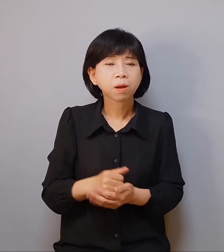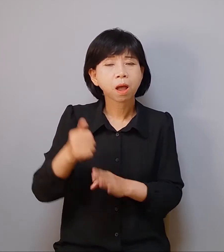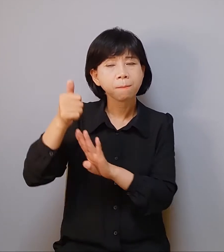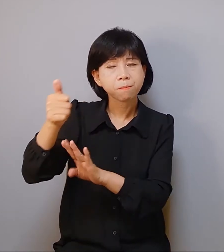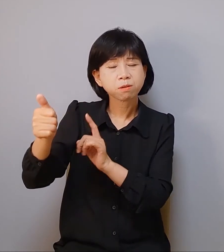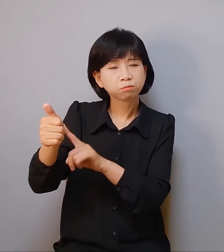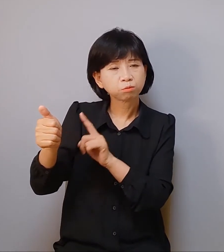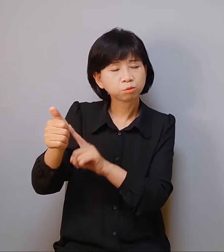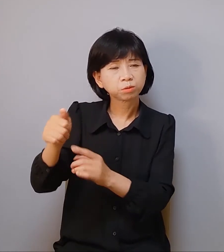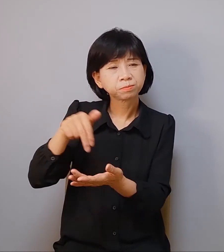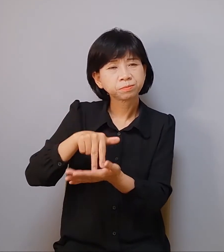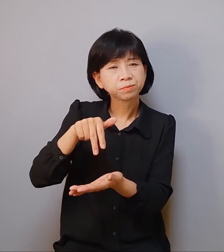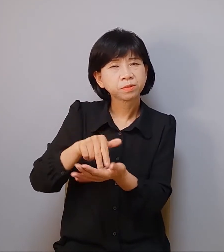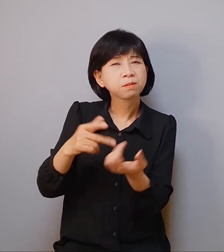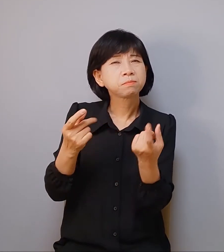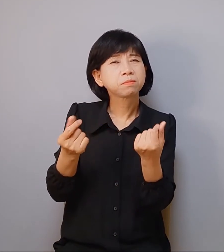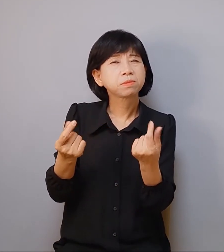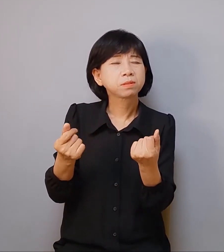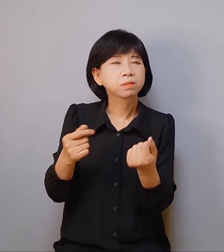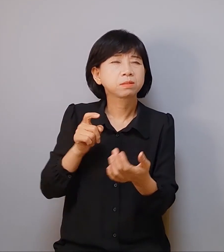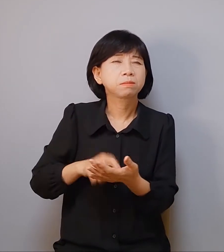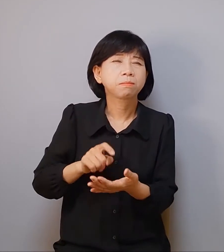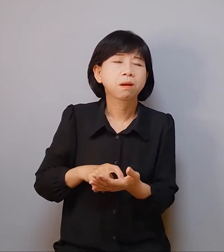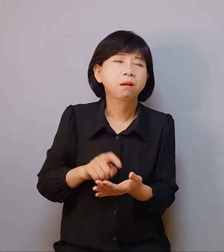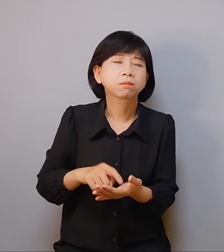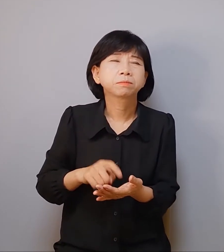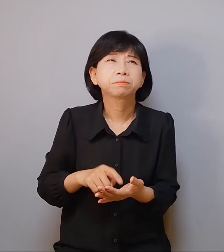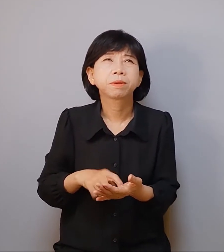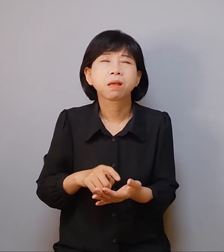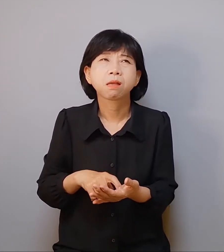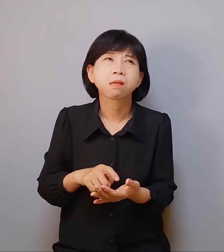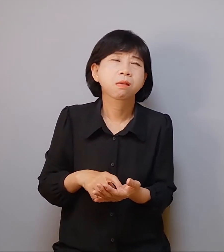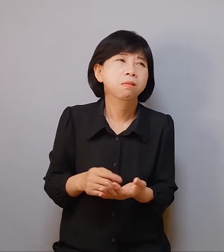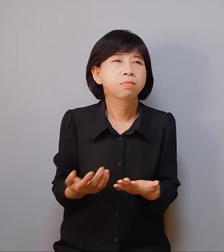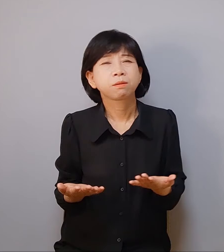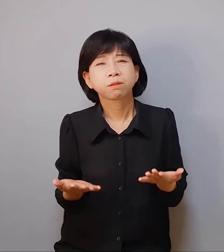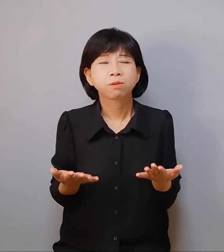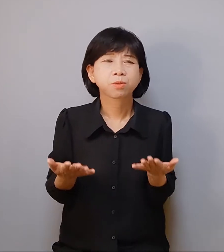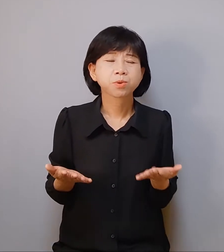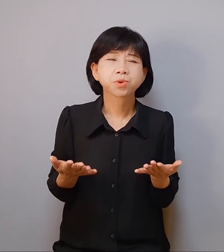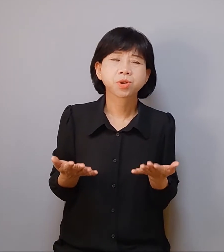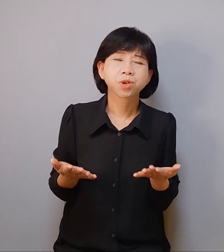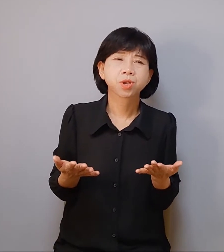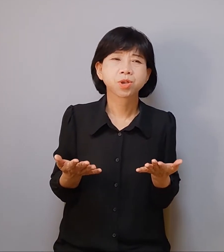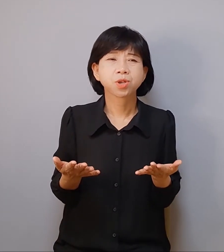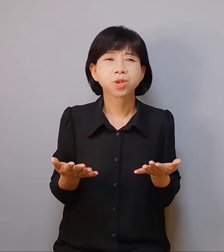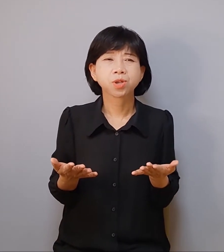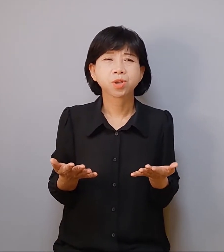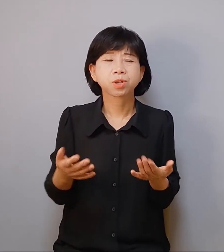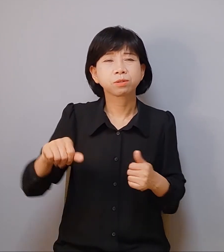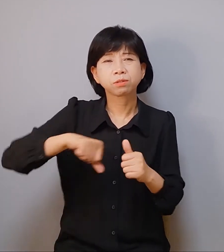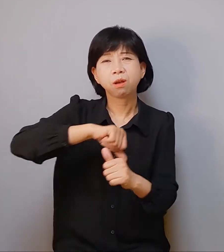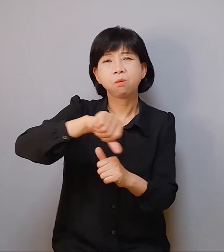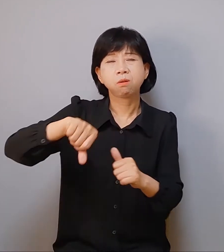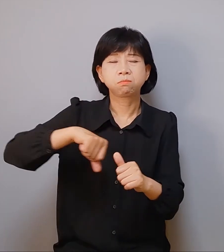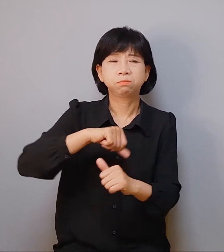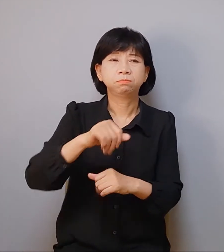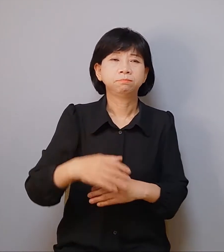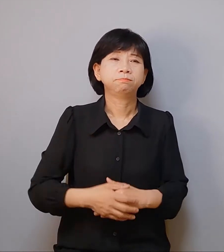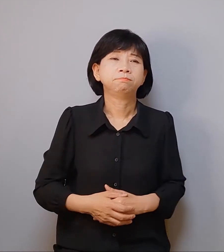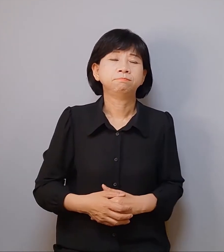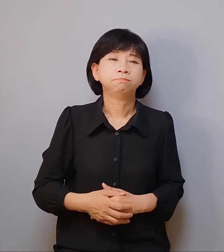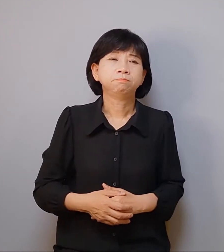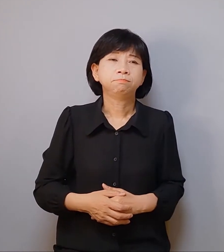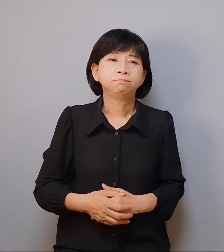조급해하고 있습니다. 발을 동동 구르면서 이를 어쩌나 하고 있는 우리의 현실인 거죠. 상황은